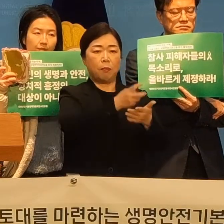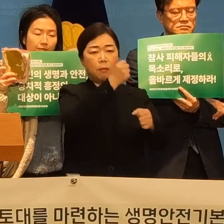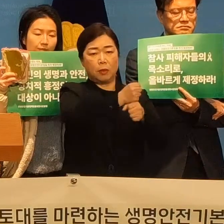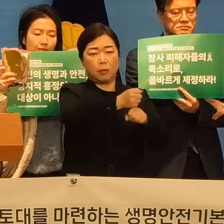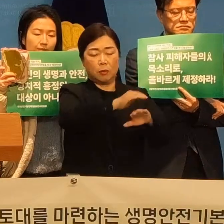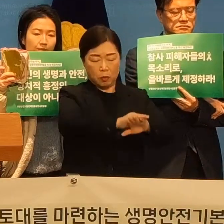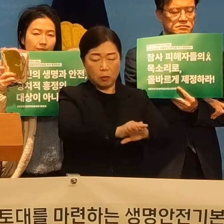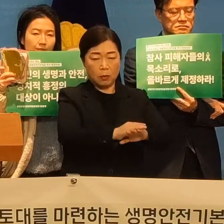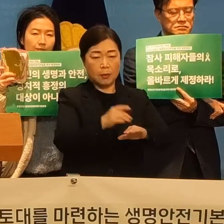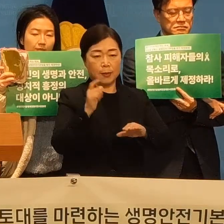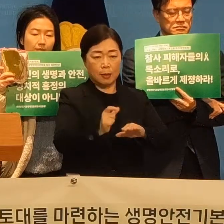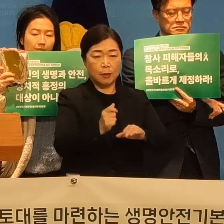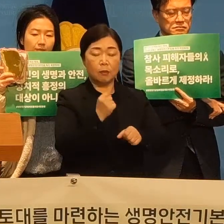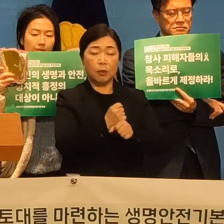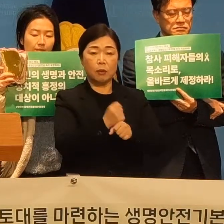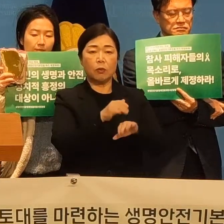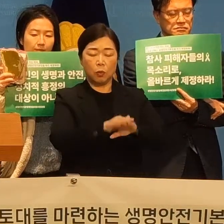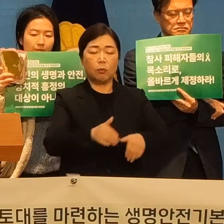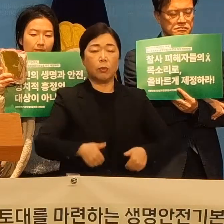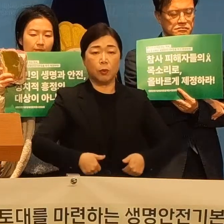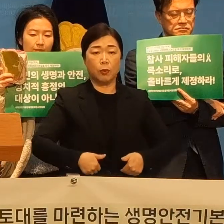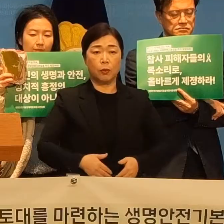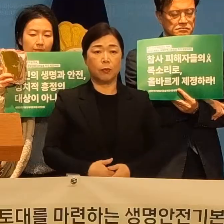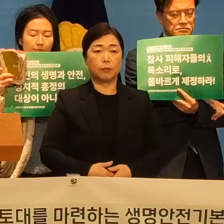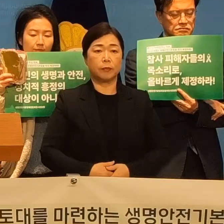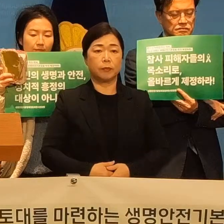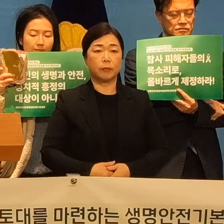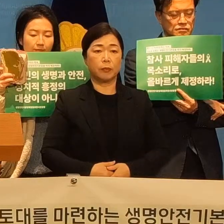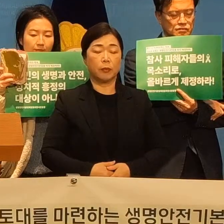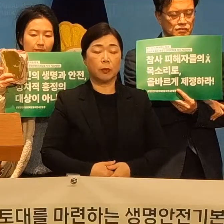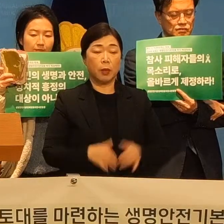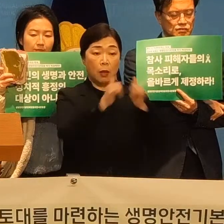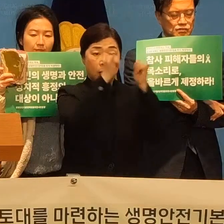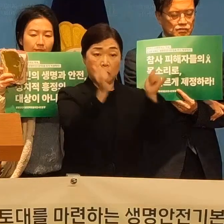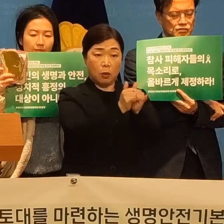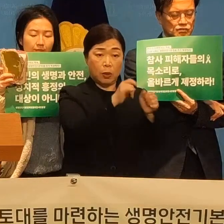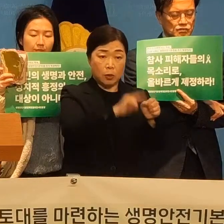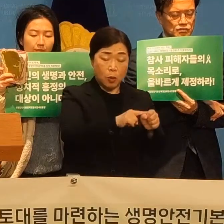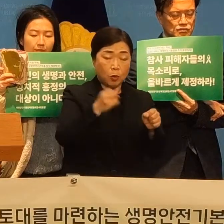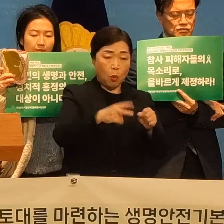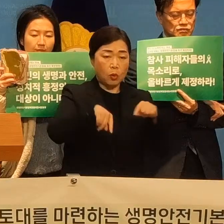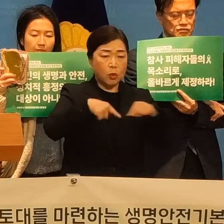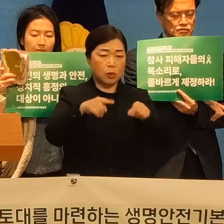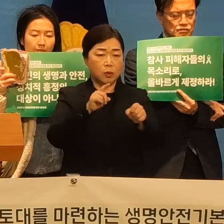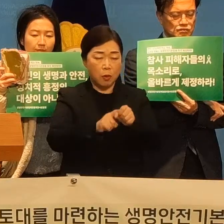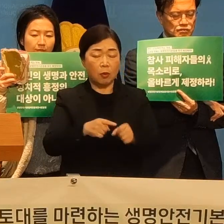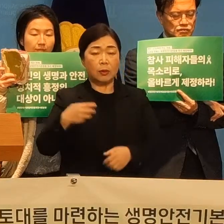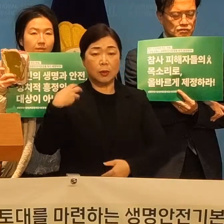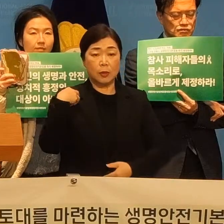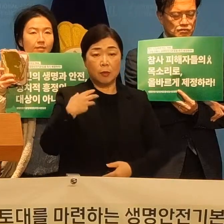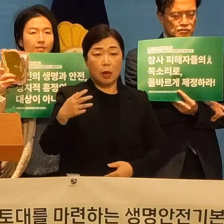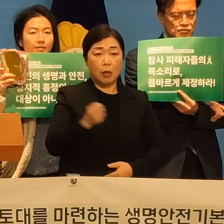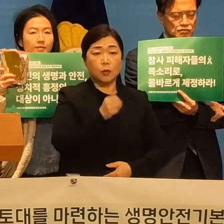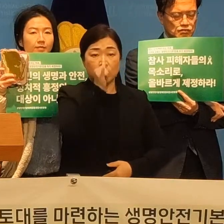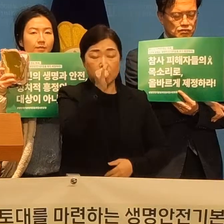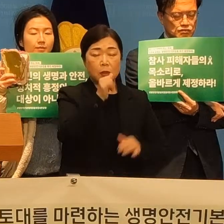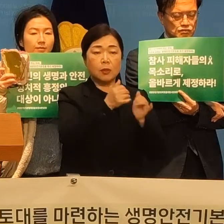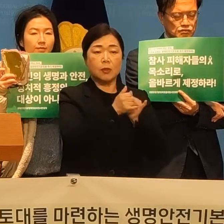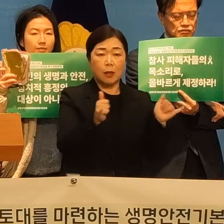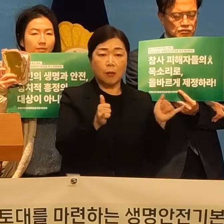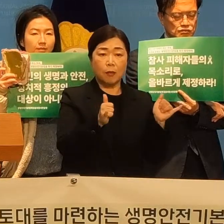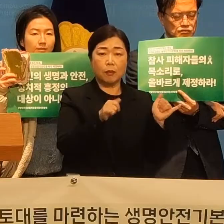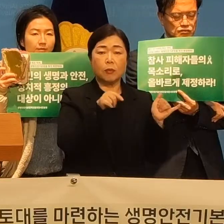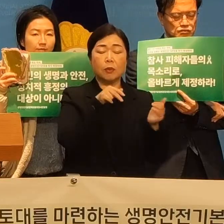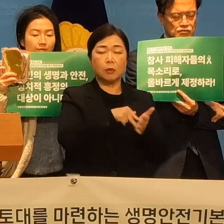소위 사회적 어떤 정치적 책임을 지고 있는 사람의